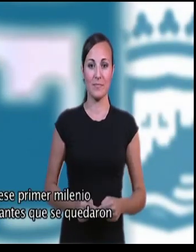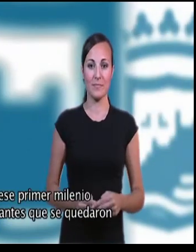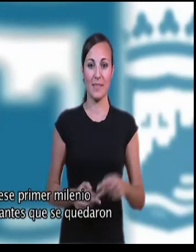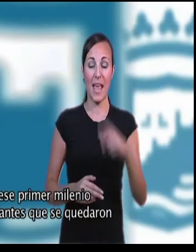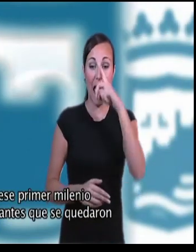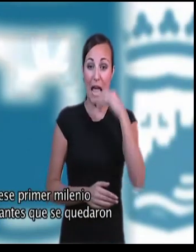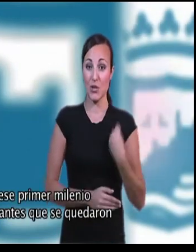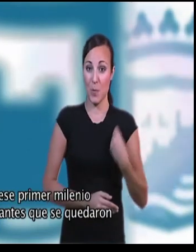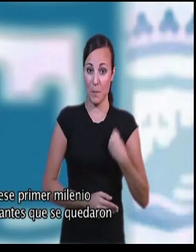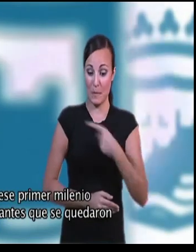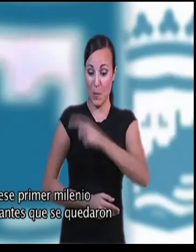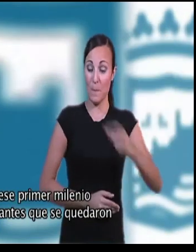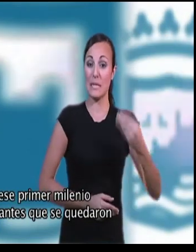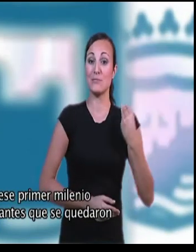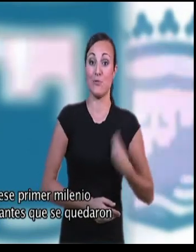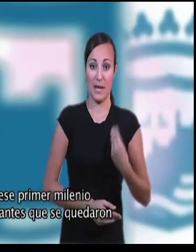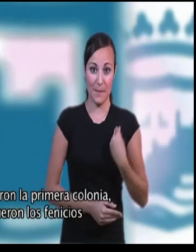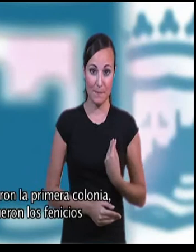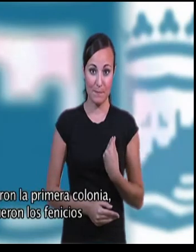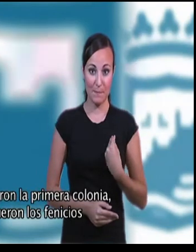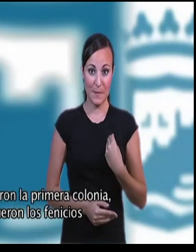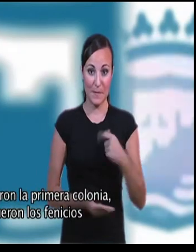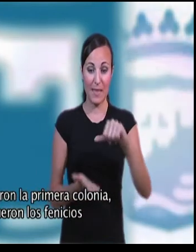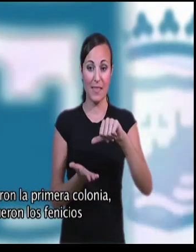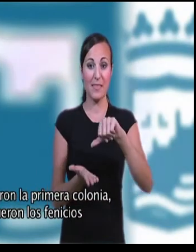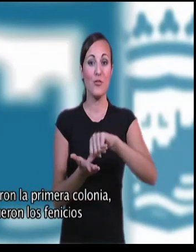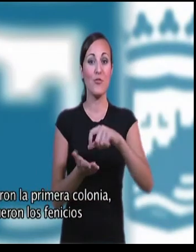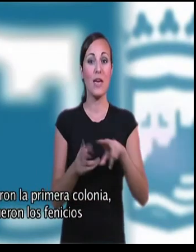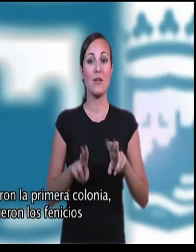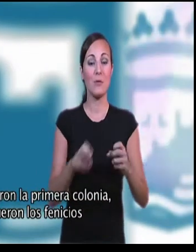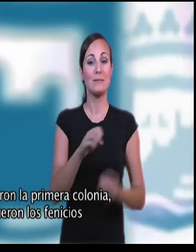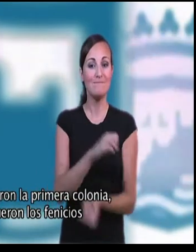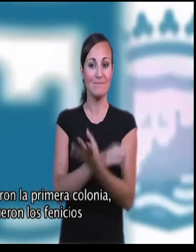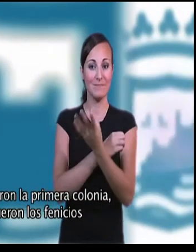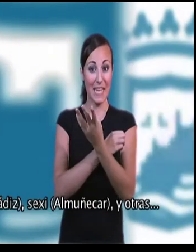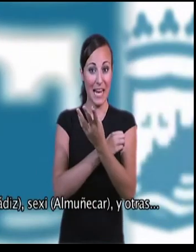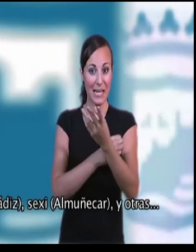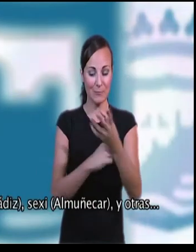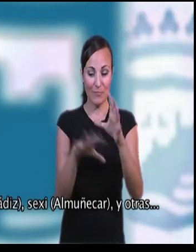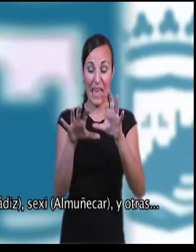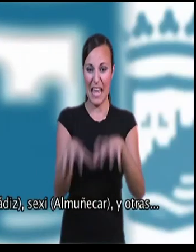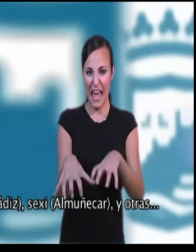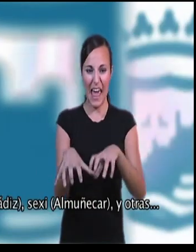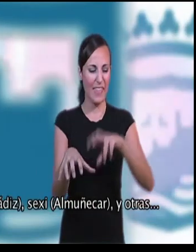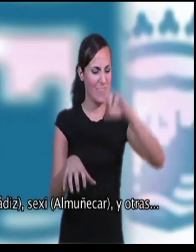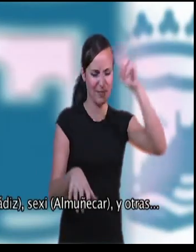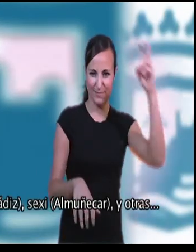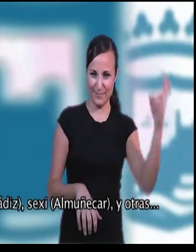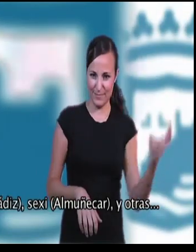ese primer milenio los visitantes que se quedaron y fundaron la primera colonia fueron los fenicios, que con Gadir, Cádiz, Sesi, Almuñécar